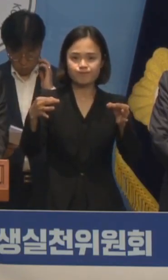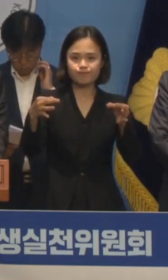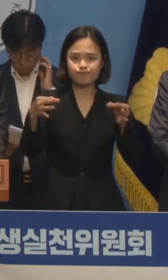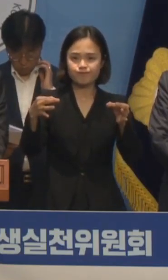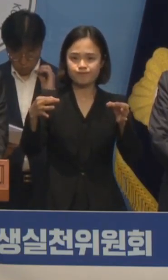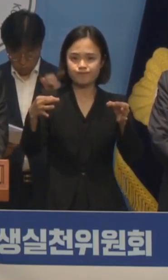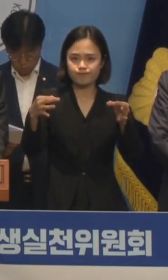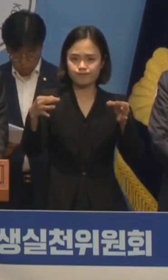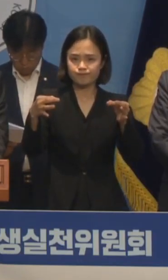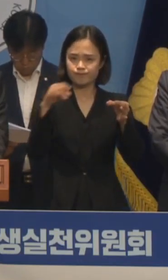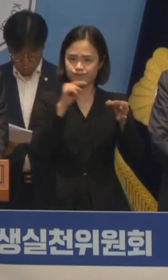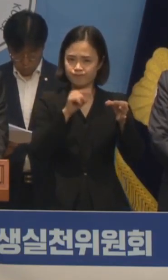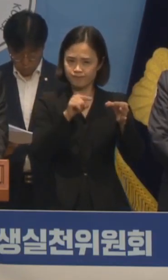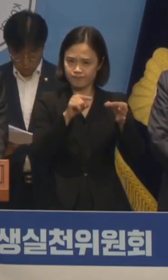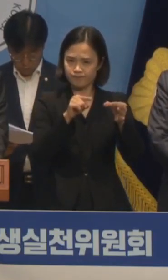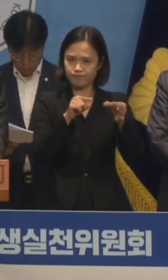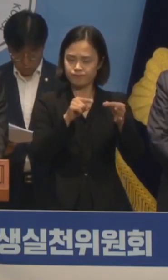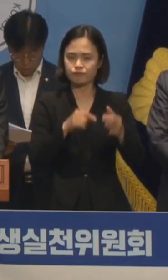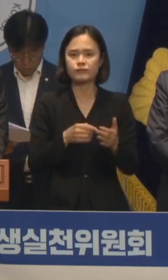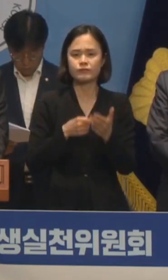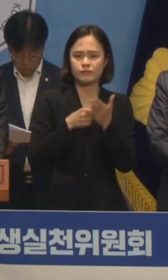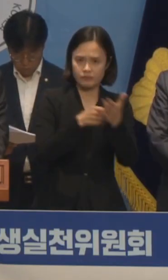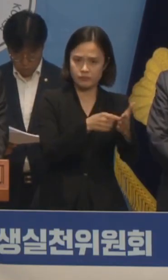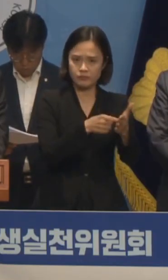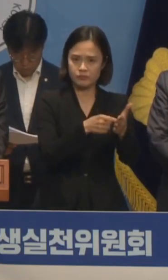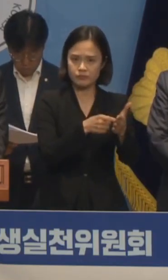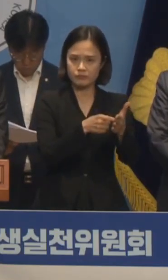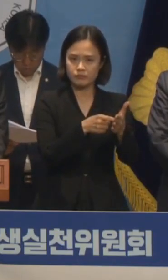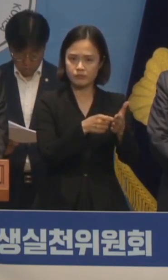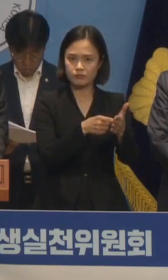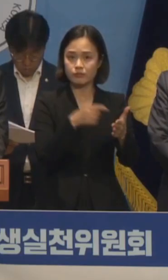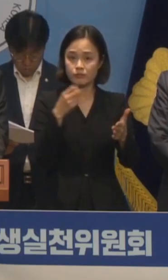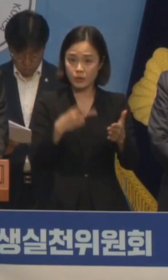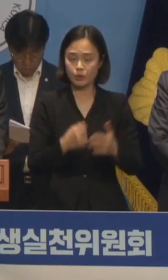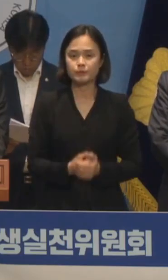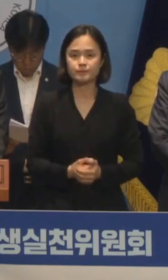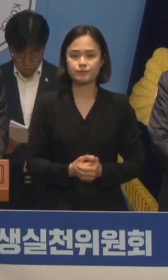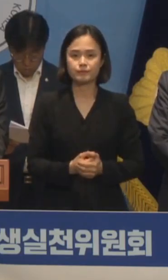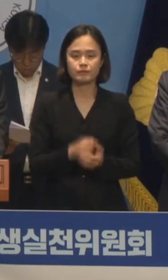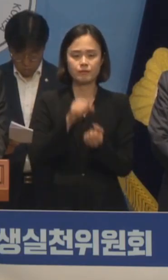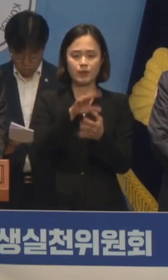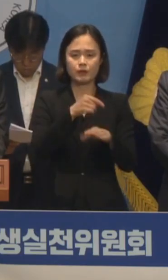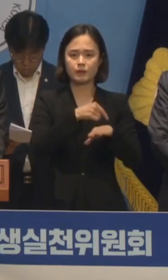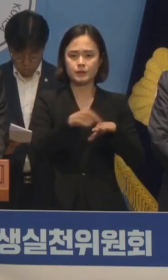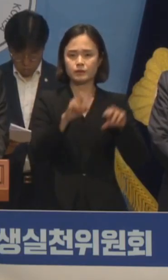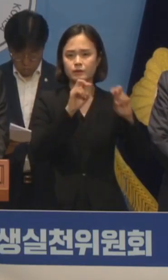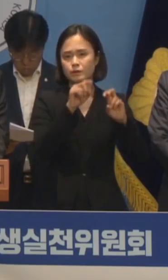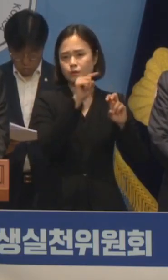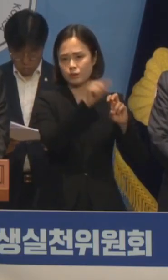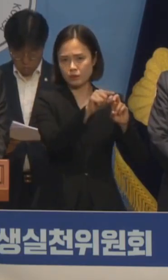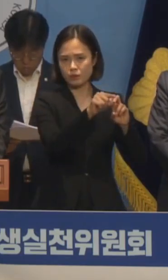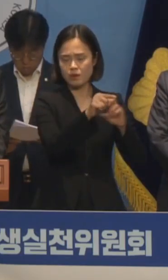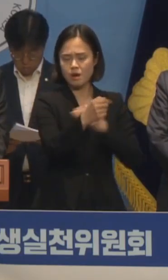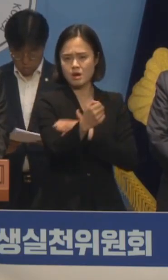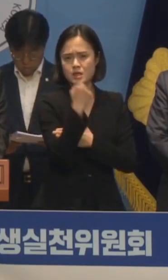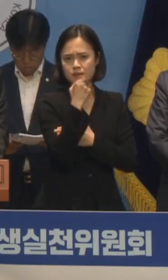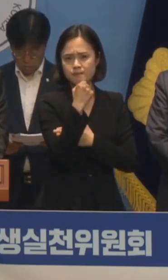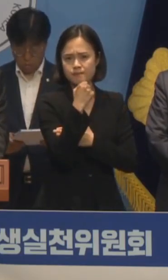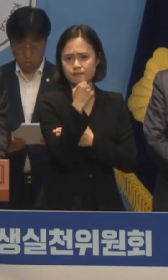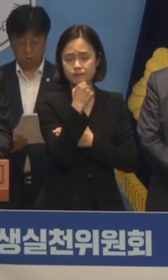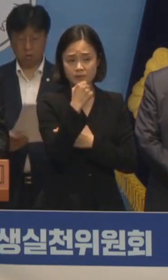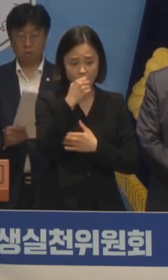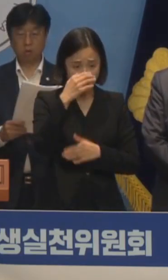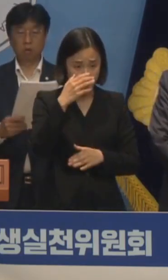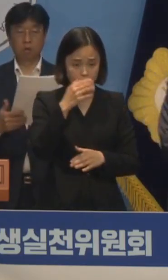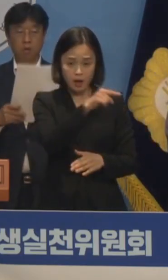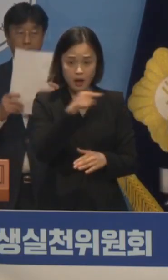최혜대우 요구와 함께 시장 점유율 1위인 배달의 민족까지 따라가게 만들었다.